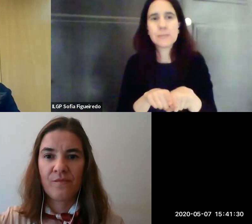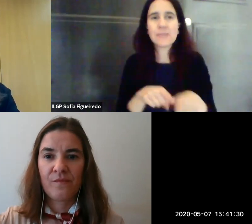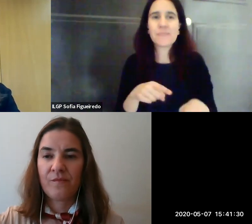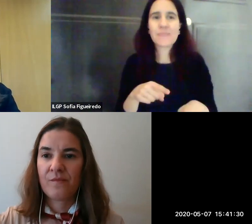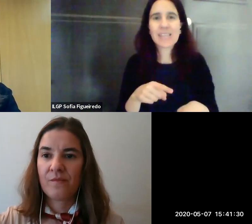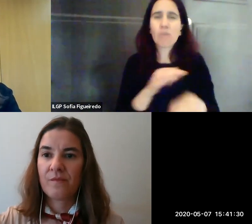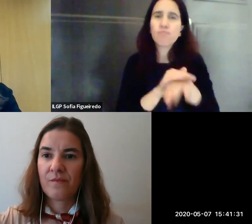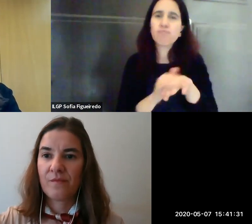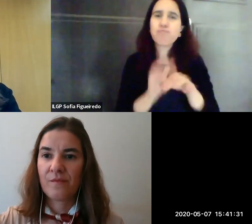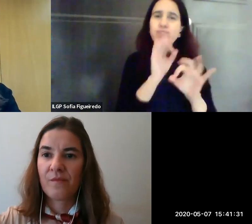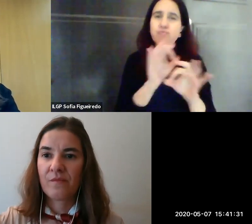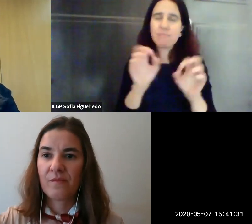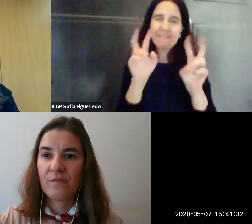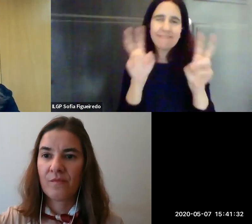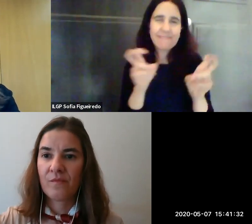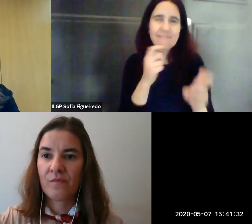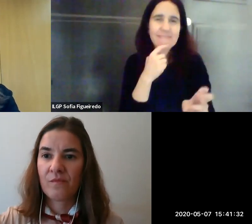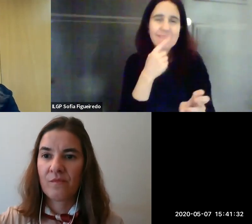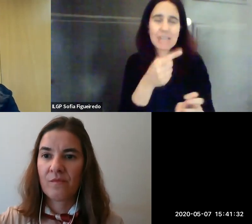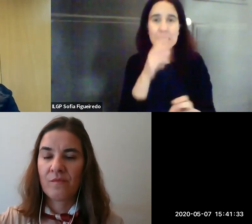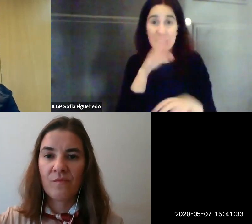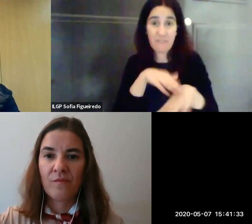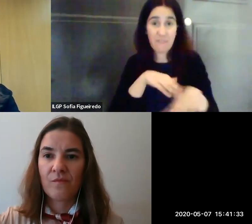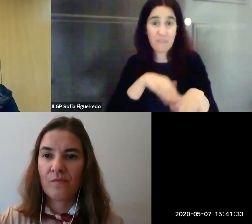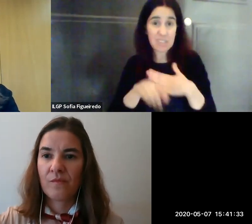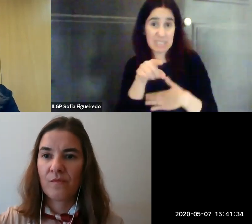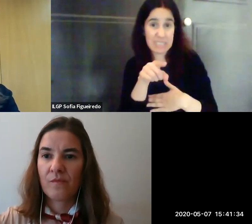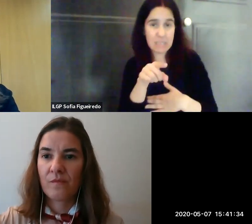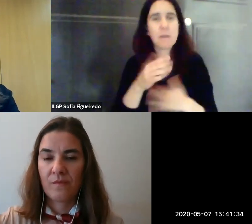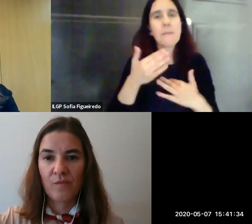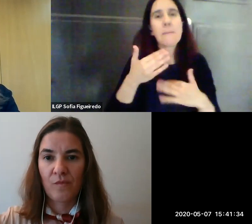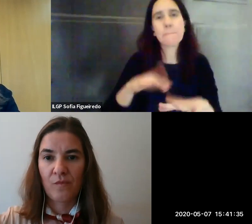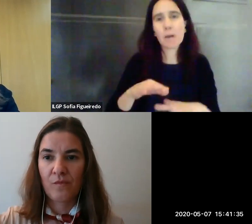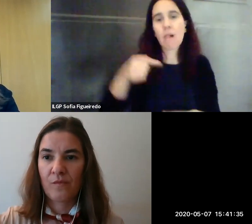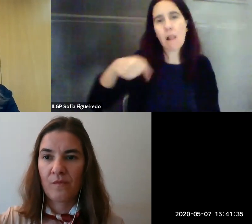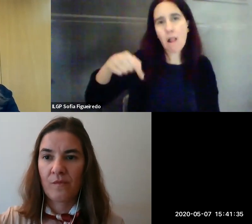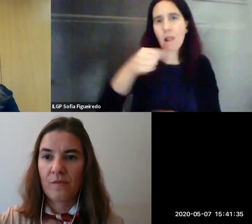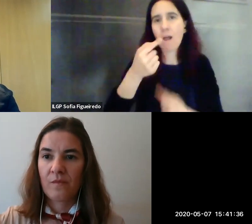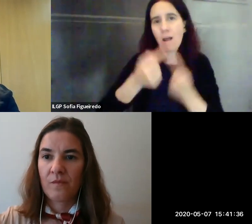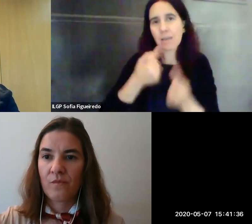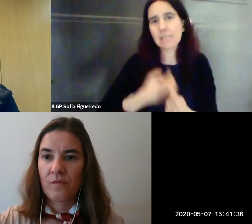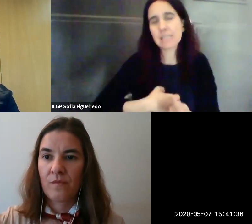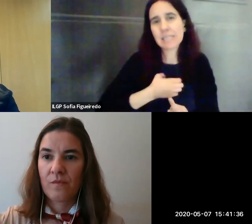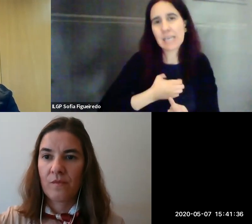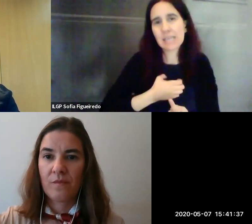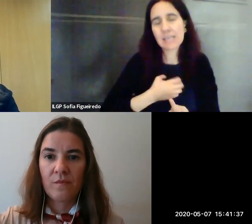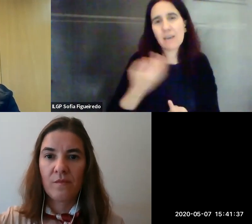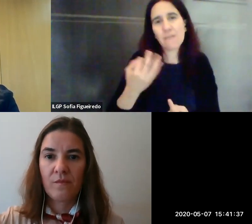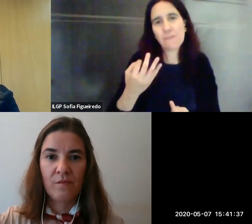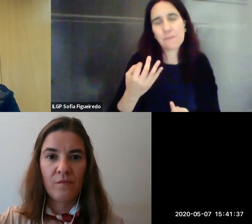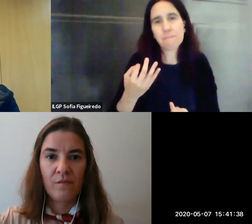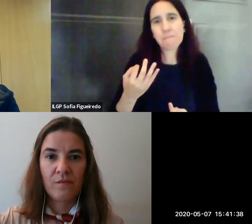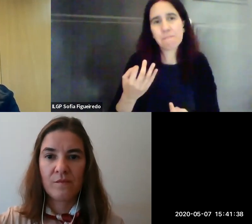aconchego, se me permite a expressão, uma iniciativa desse género. No entanto, não invalida que alguém se sinta aí como um fator